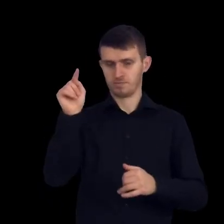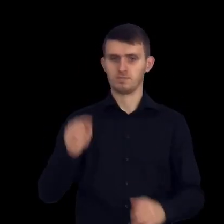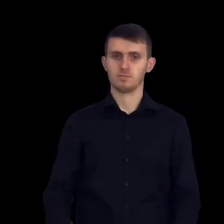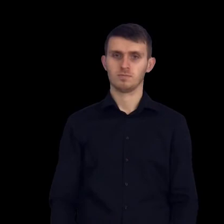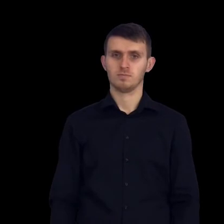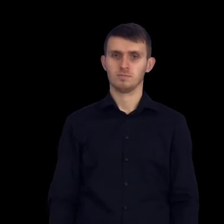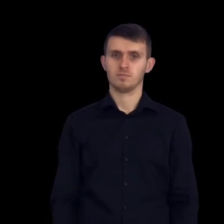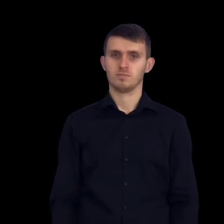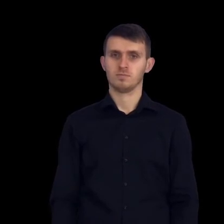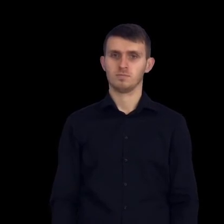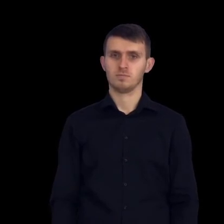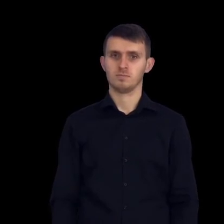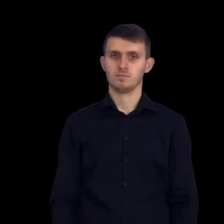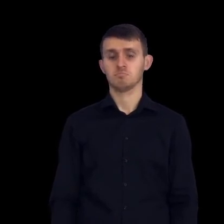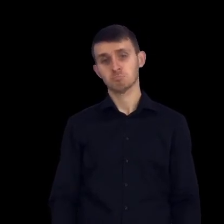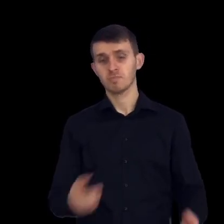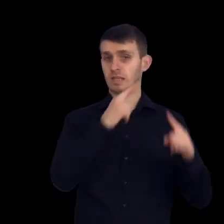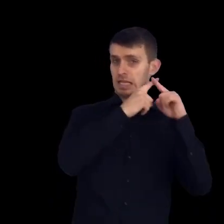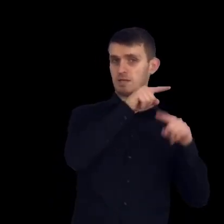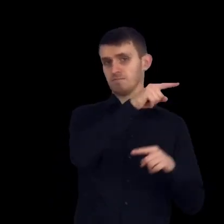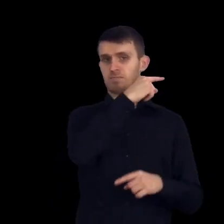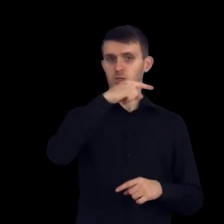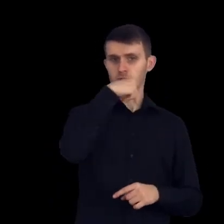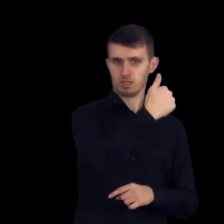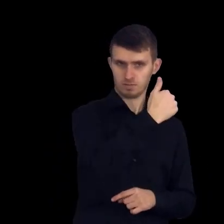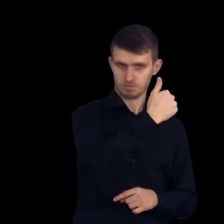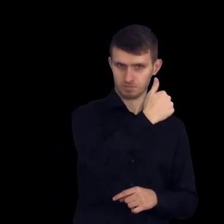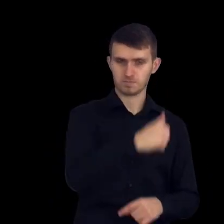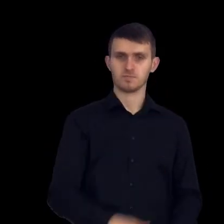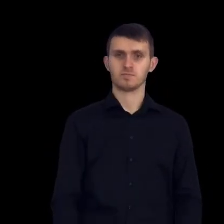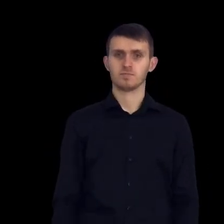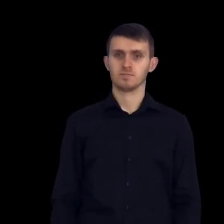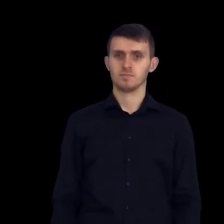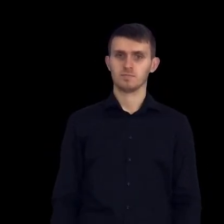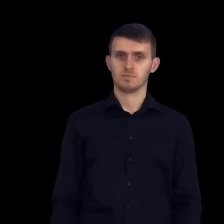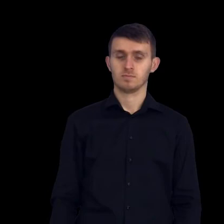obliczmy wartość tego wyrażenia dla x równego minus 1